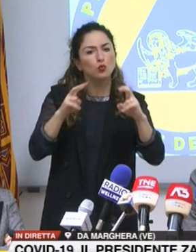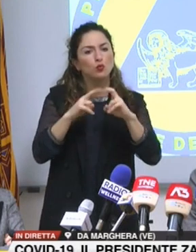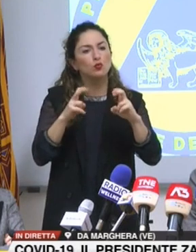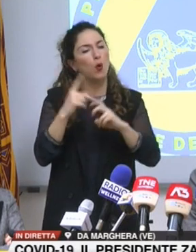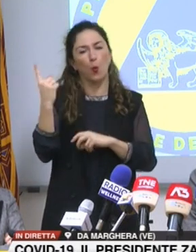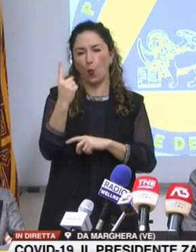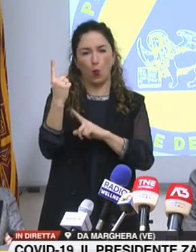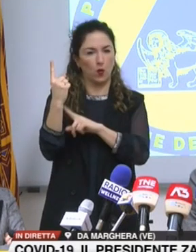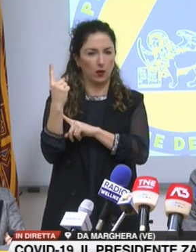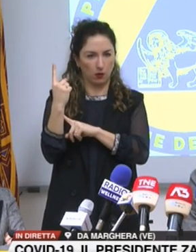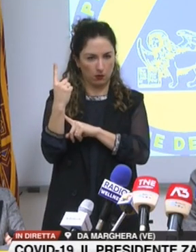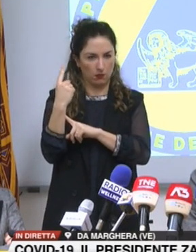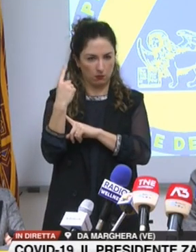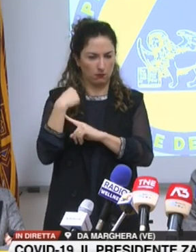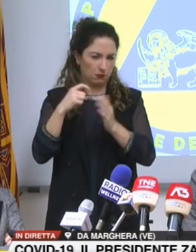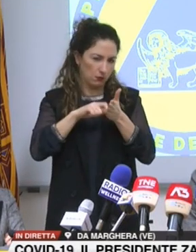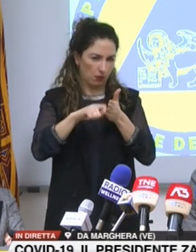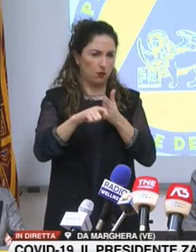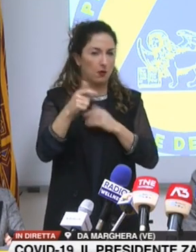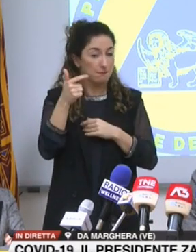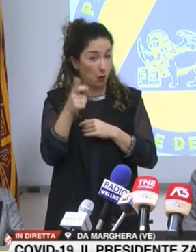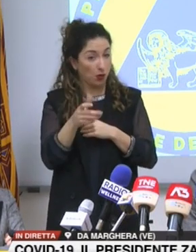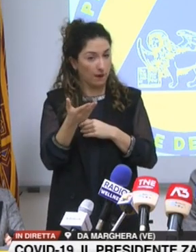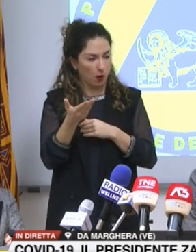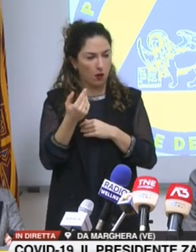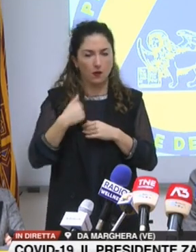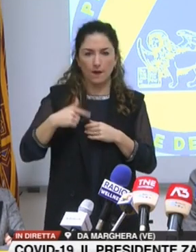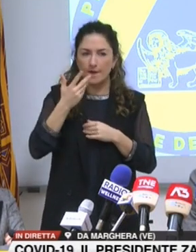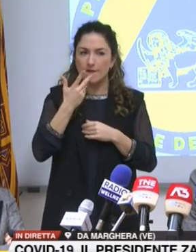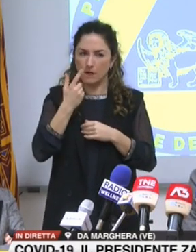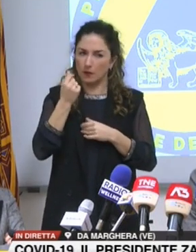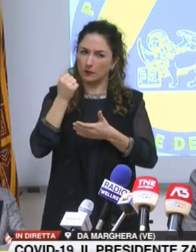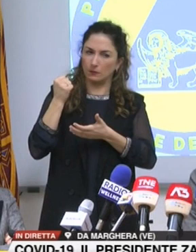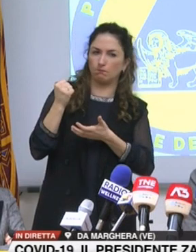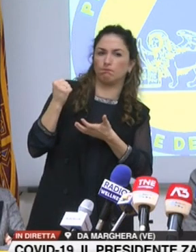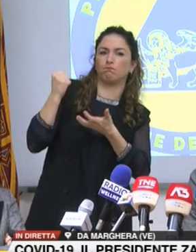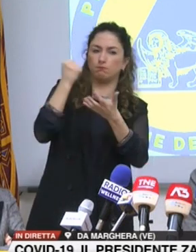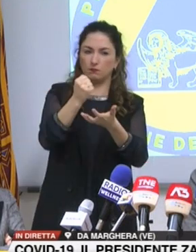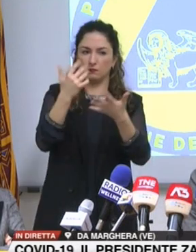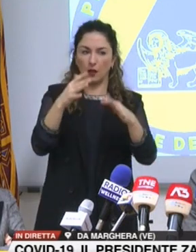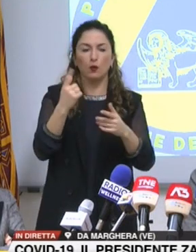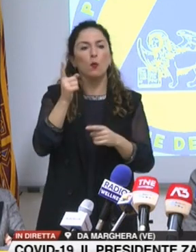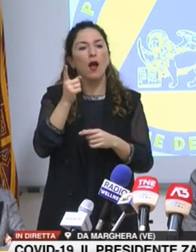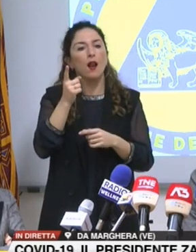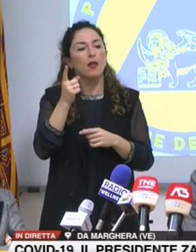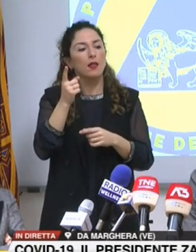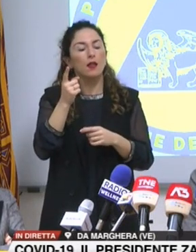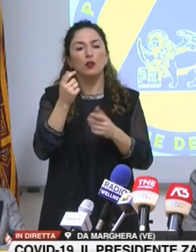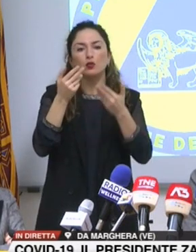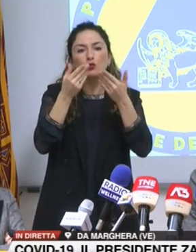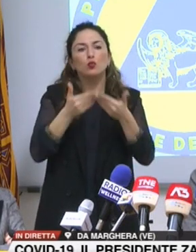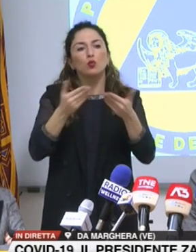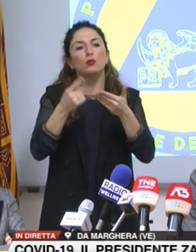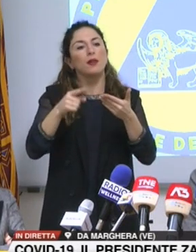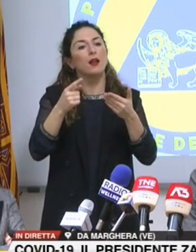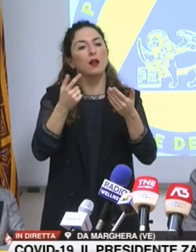ci tengo a sottolineare questo aspetto, perché noi abbiamo voluto con forza, abbiamo finanziato, che è quello della circolazione del virus. Se vedrete i dati